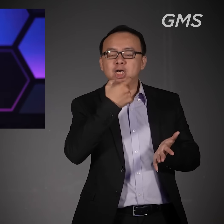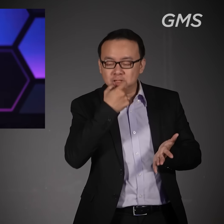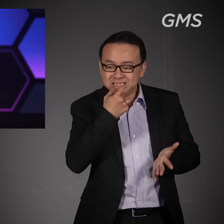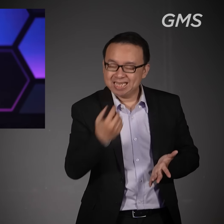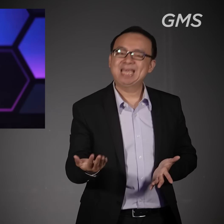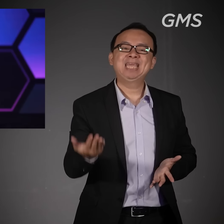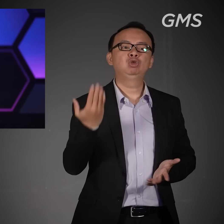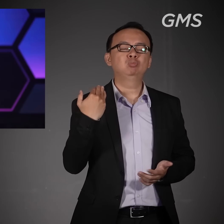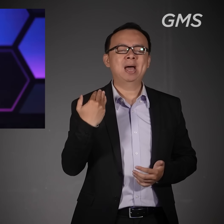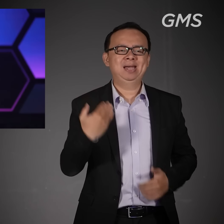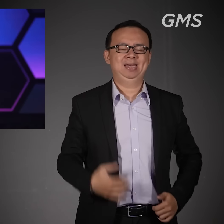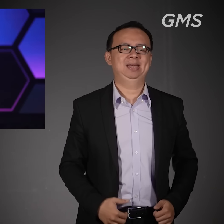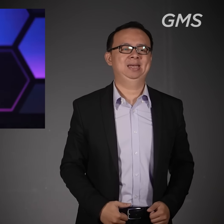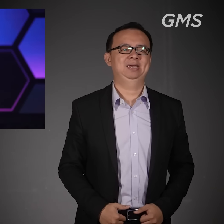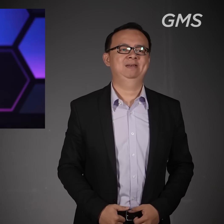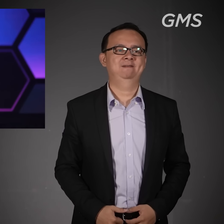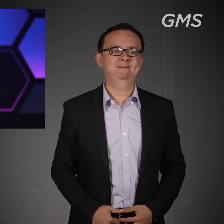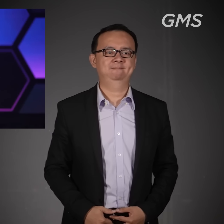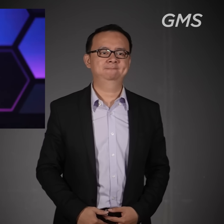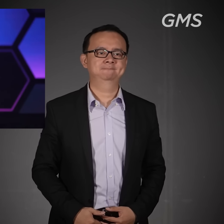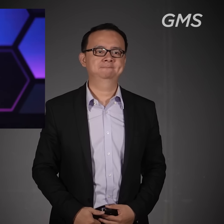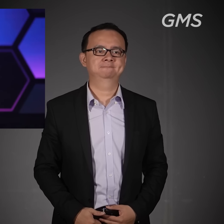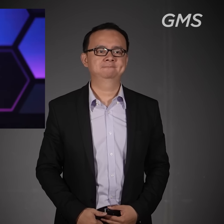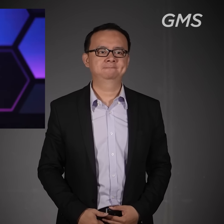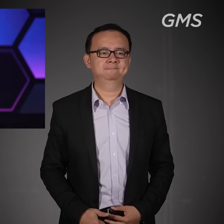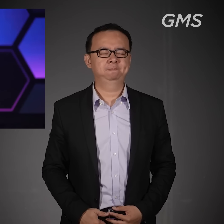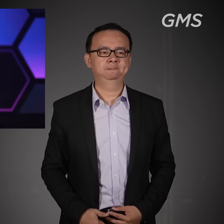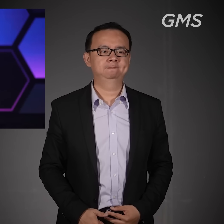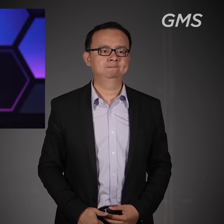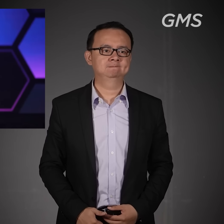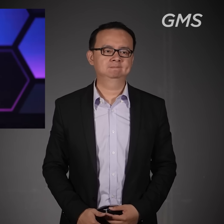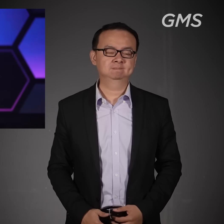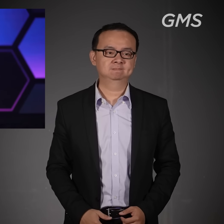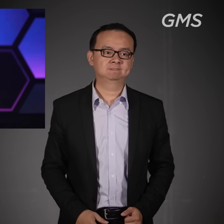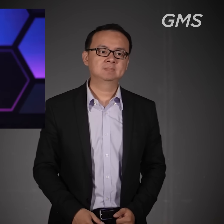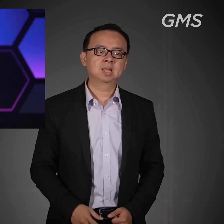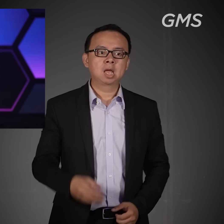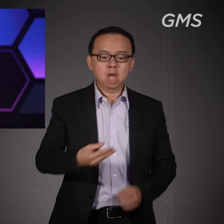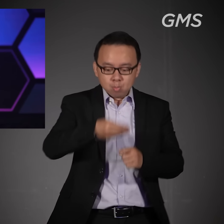mana? Adakah seseorang sudah memberi dia makanan? Karena mereka bawa bungkusan.